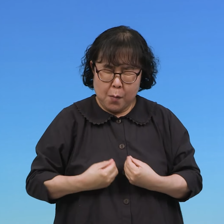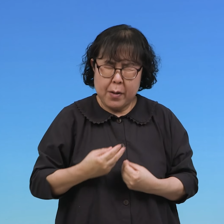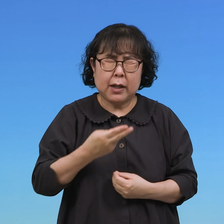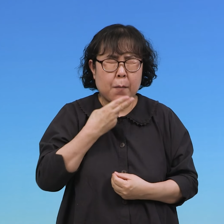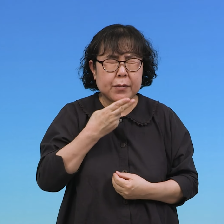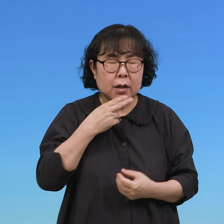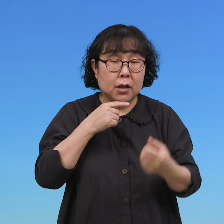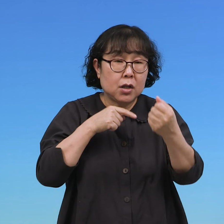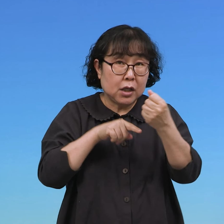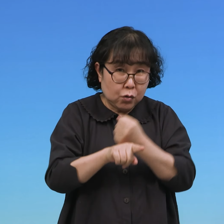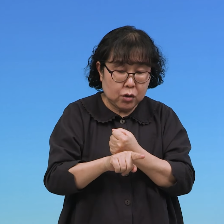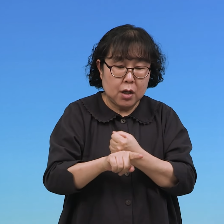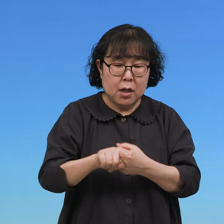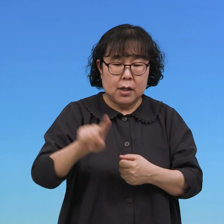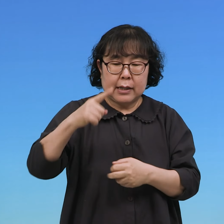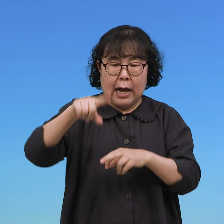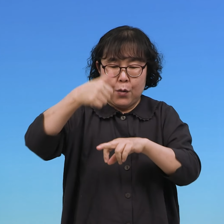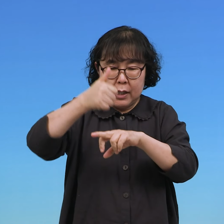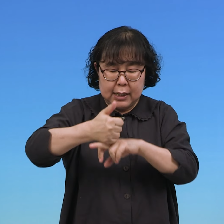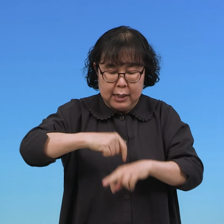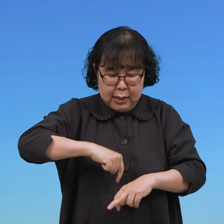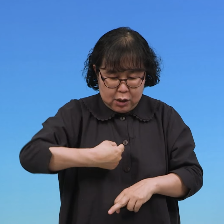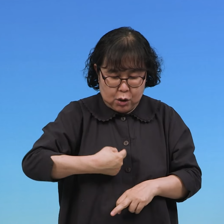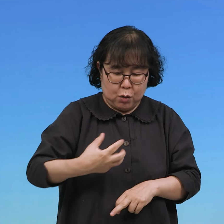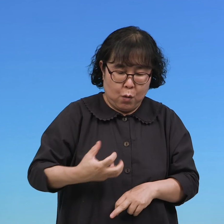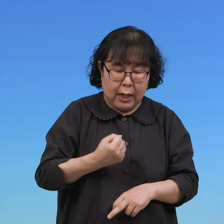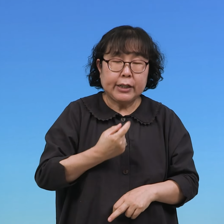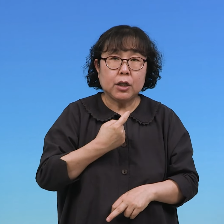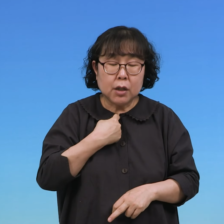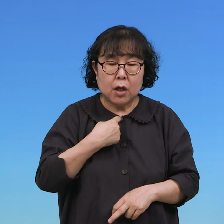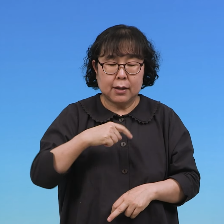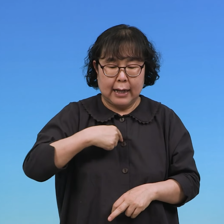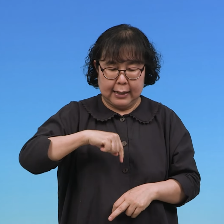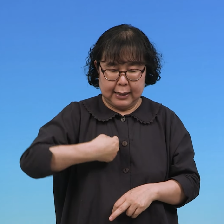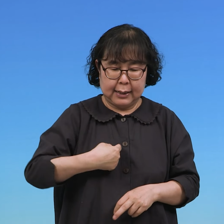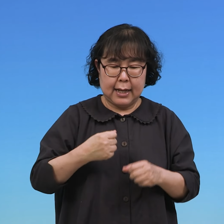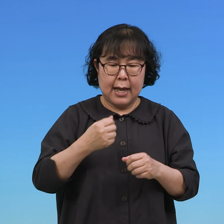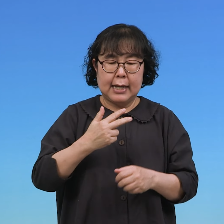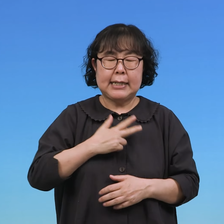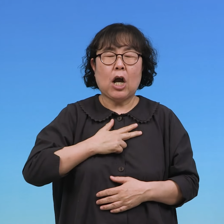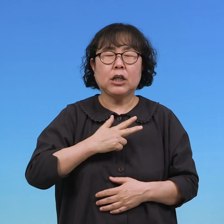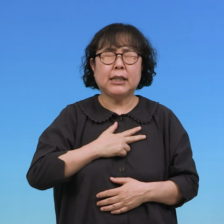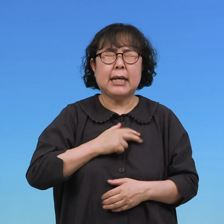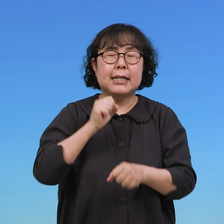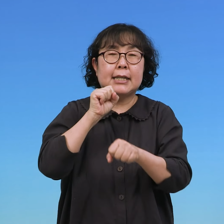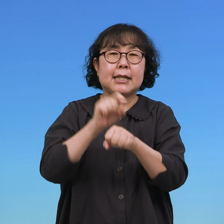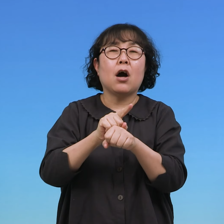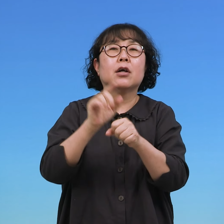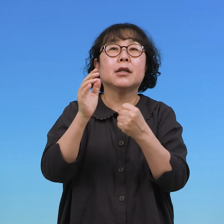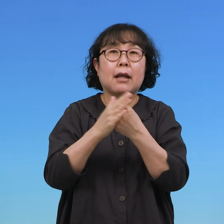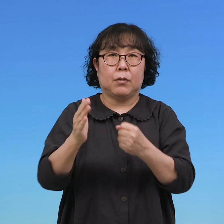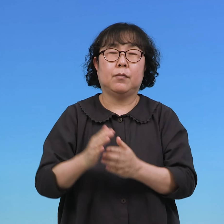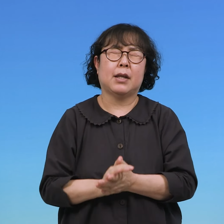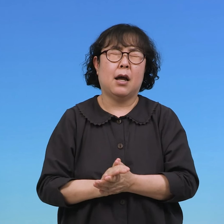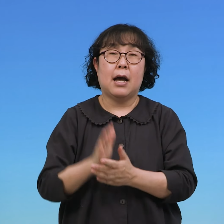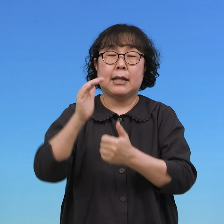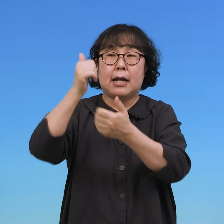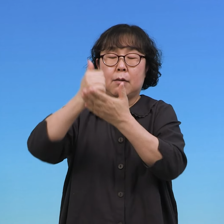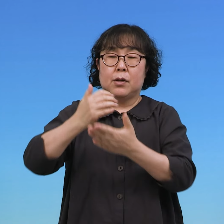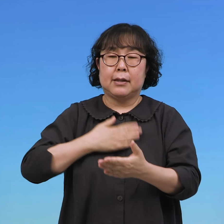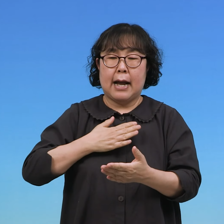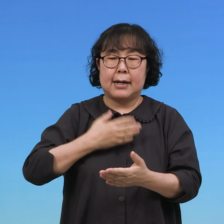있었던 이 존재의식이에요. 내 부모도 인정하지 못하던 초라한 나였지만 하나님은 나를 인정해